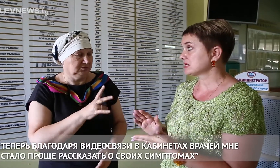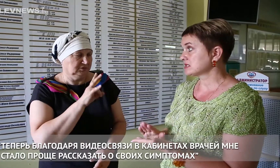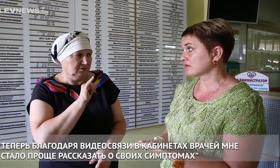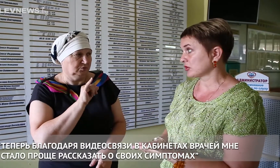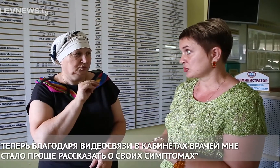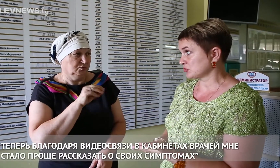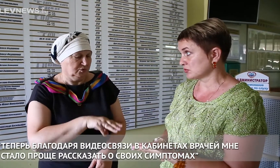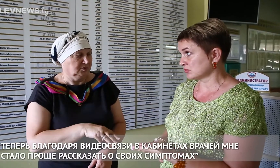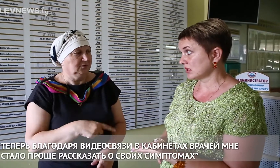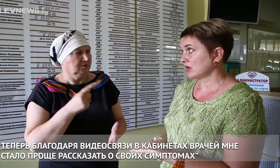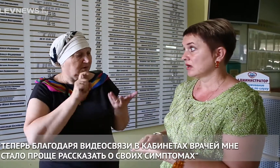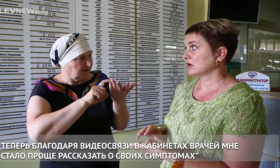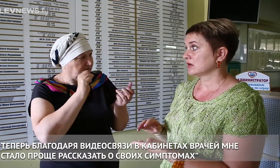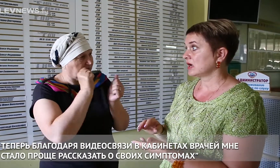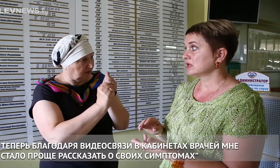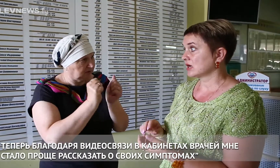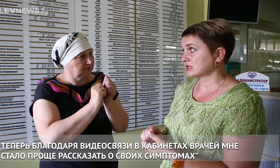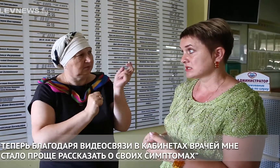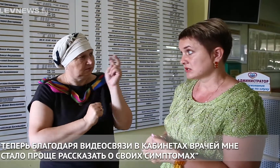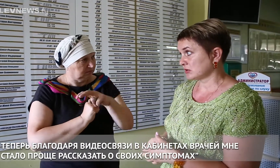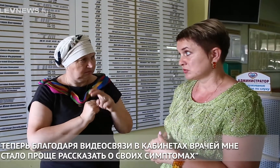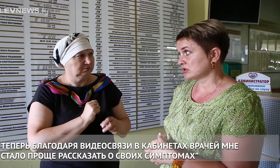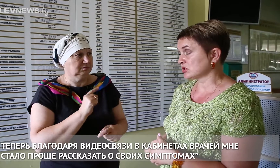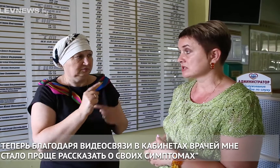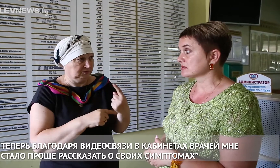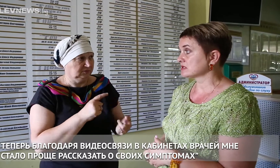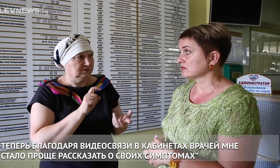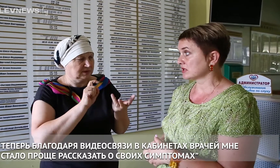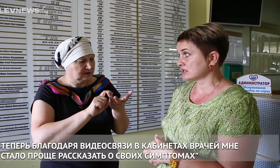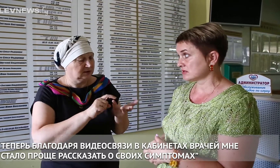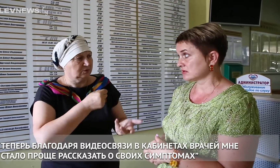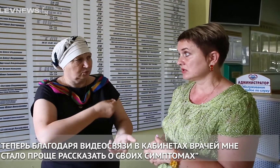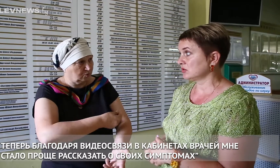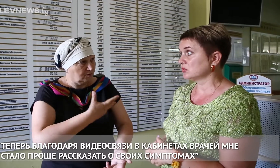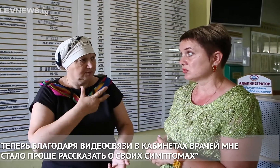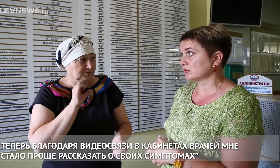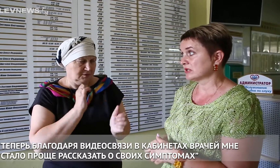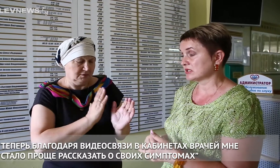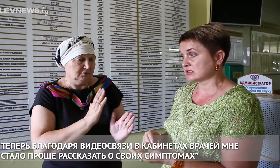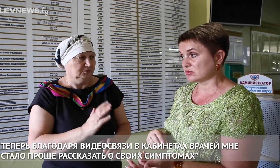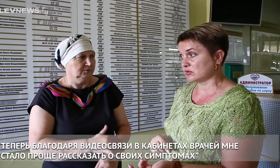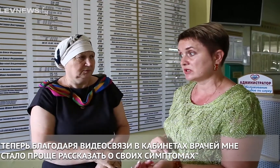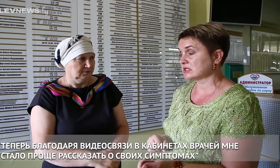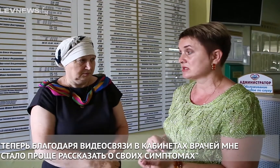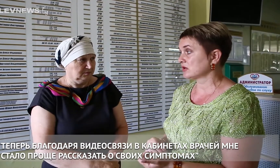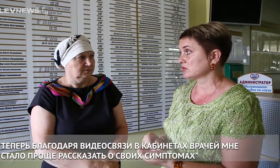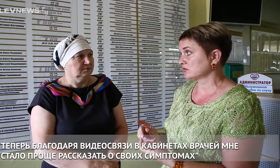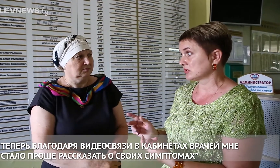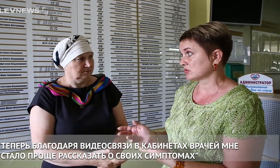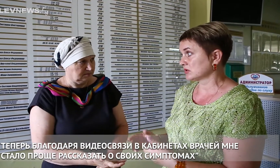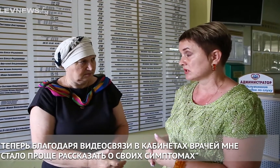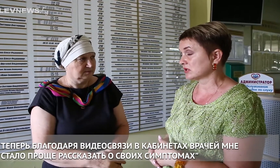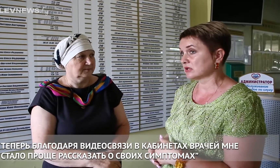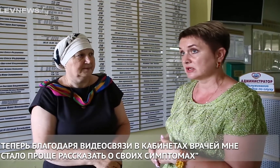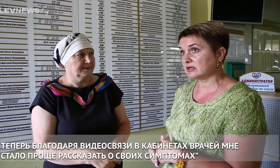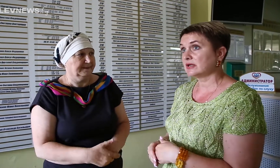Записаться к врачу. Анализы она входит часто сдавать, ей удобно, анализ крови она сдает, вот она ходит на ЭКГ,